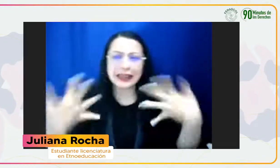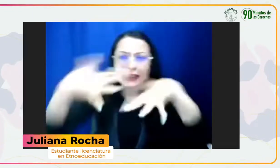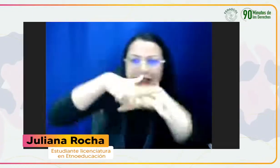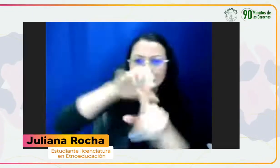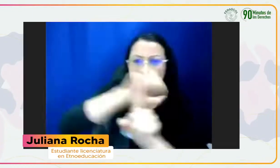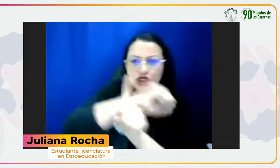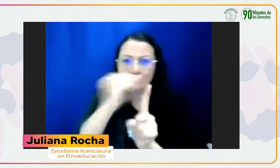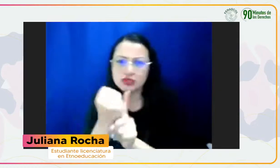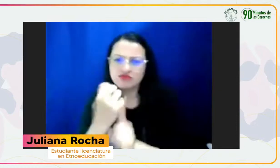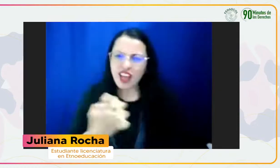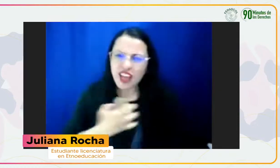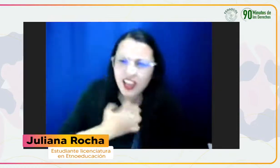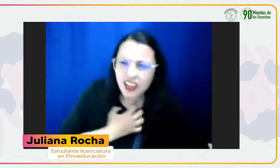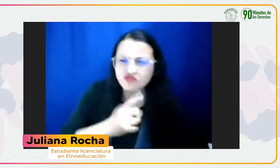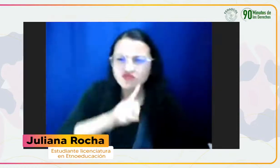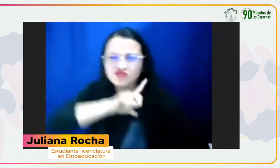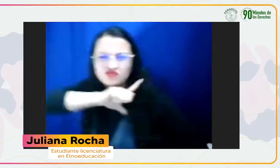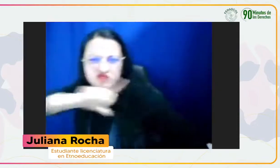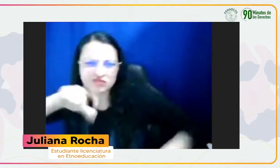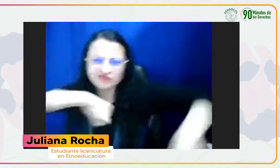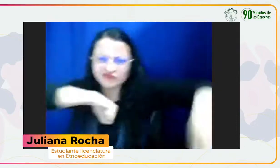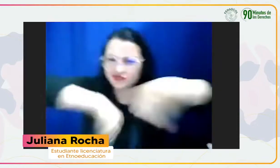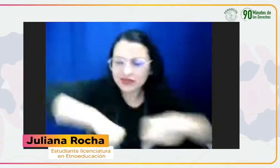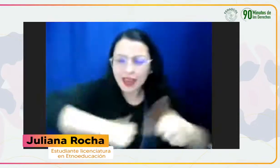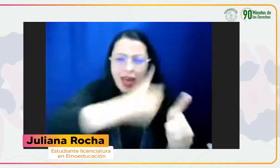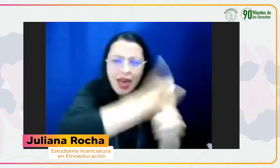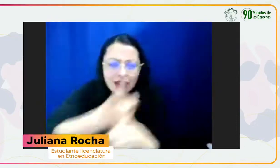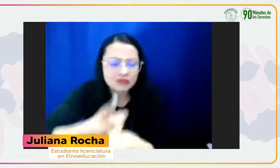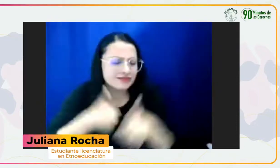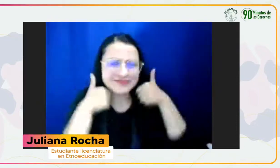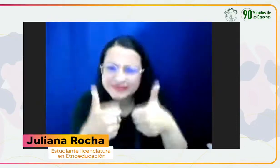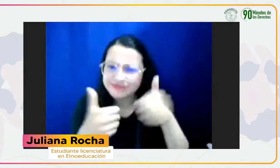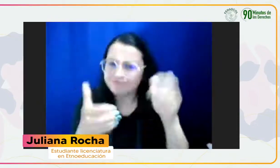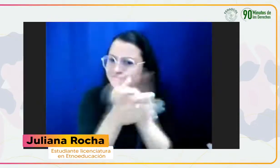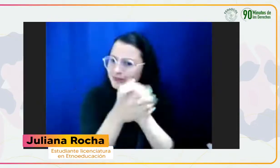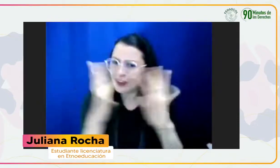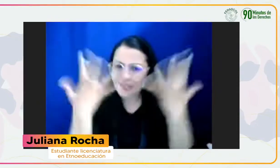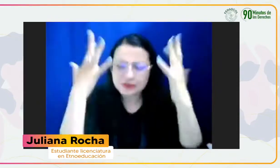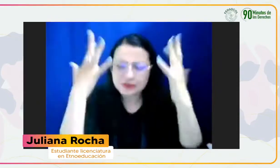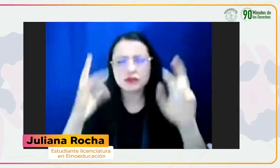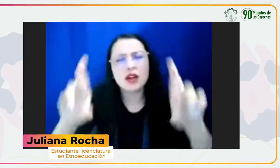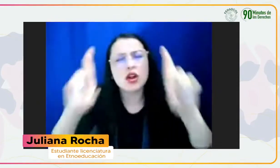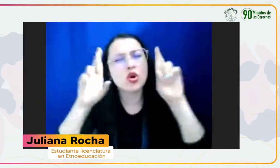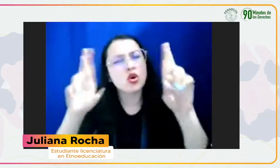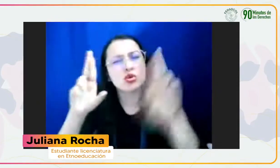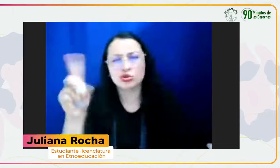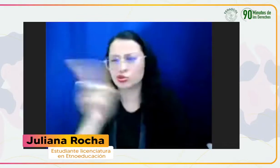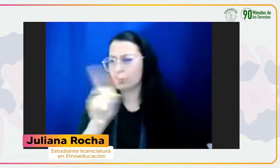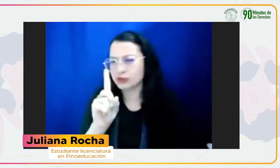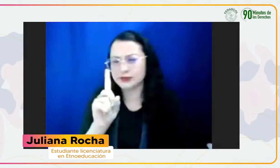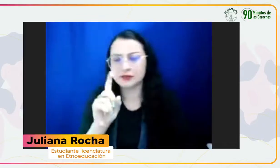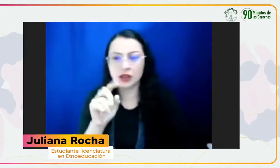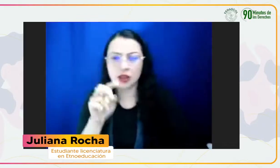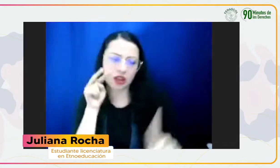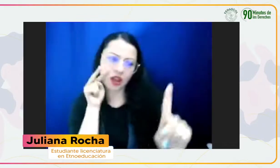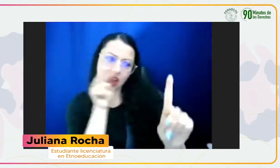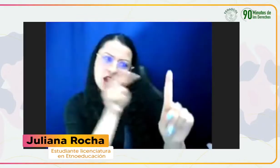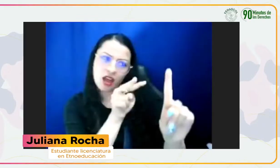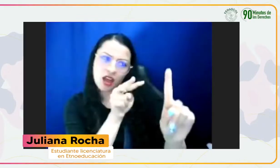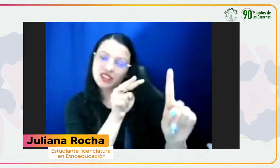hacer. Yo sé, digamos, las redes sociales hay mucha queja en cuanto al liderazgo y el activismo, etcétera. Ok, pero pues